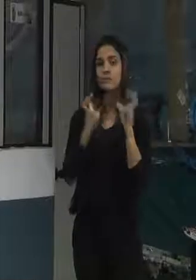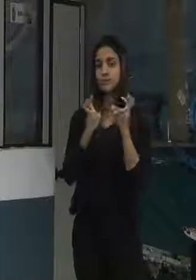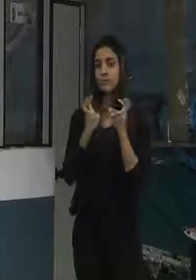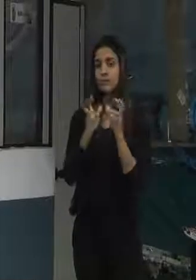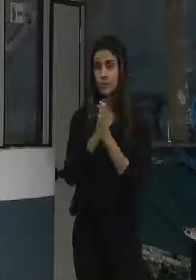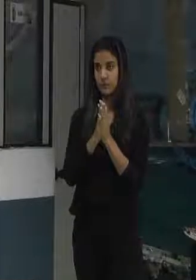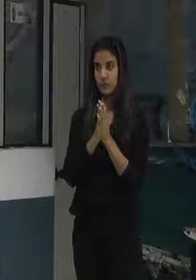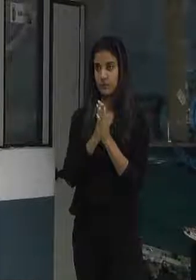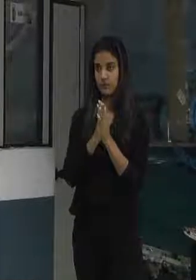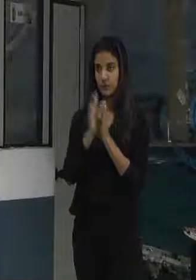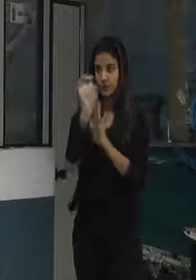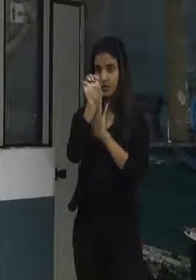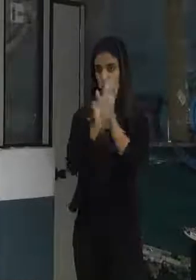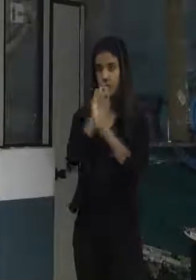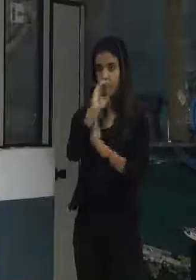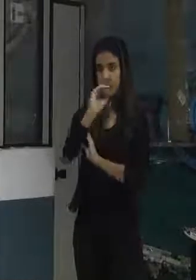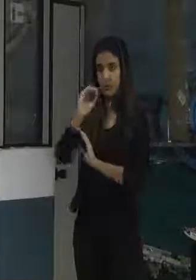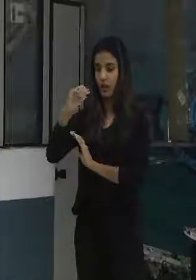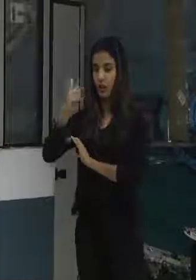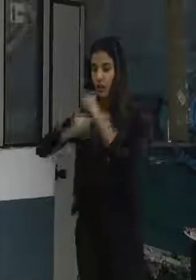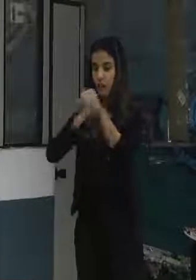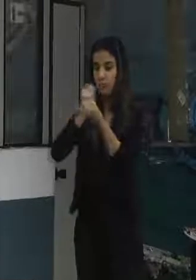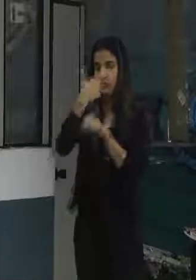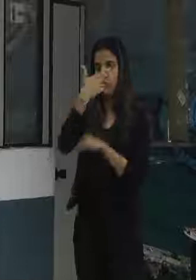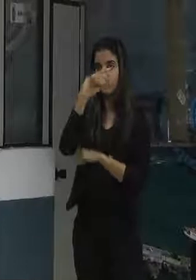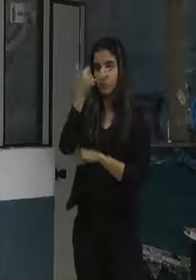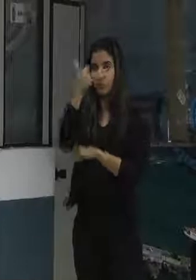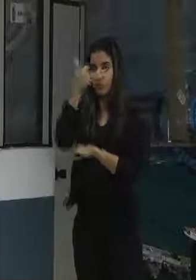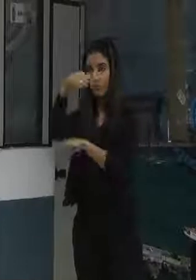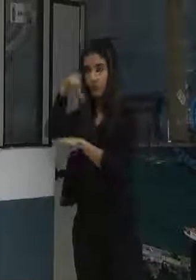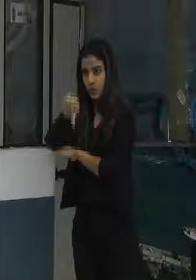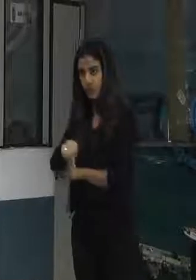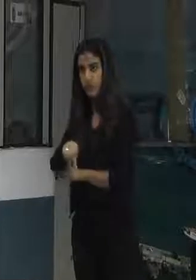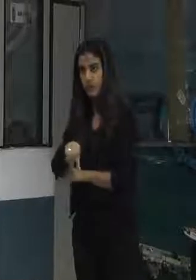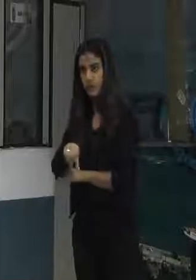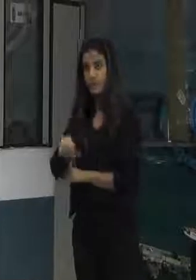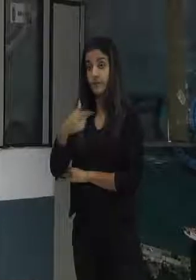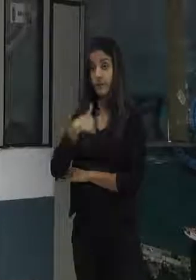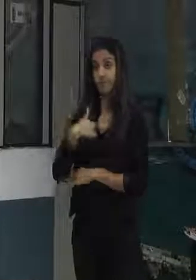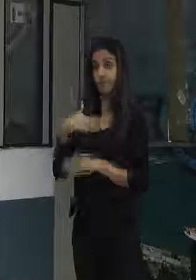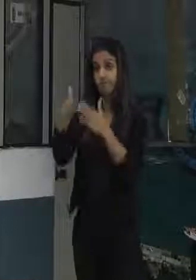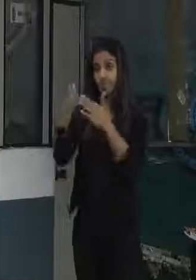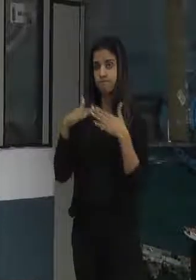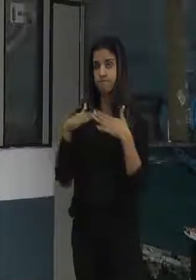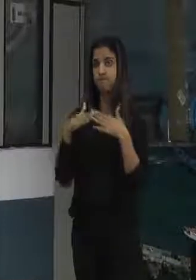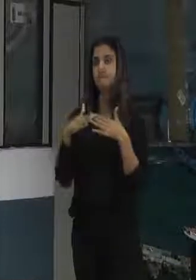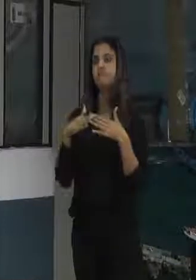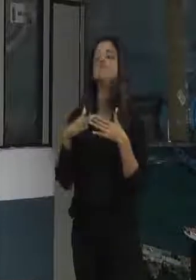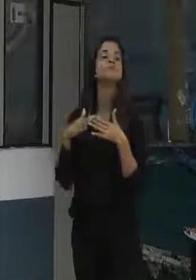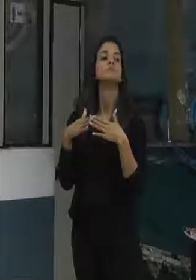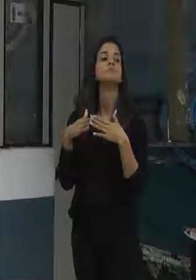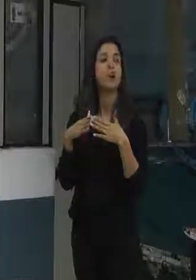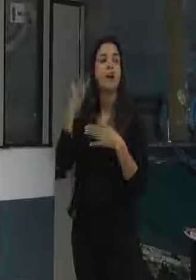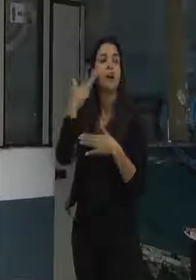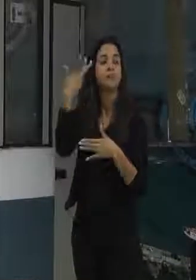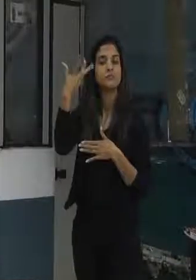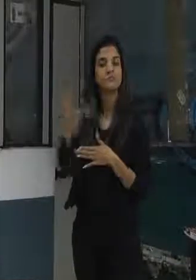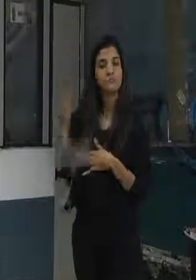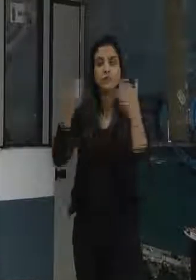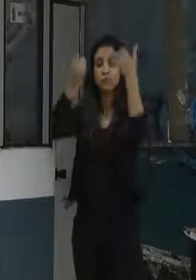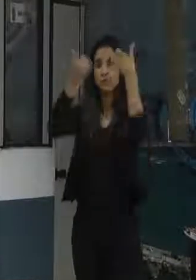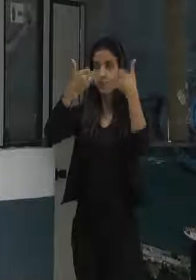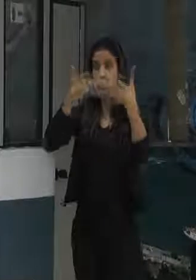o edital 001 de 2019. Então, eu gostaria, quero falar aqui na sessão publicamente